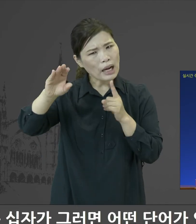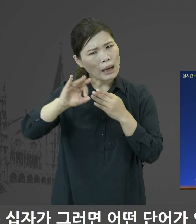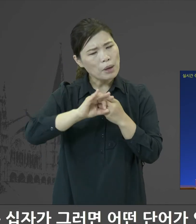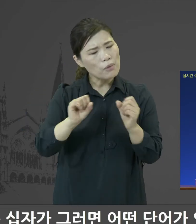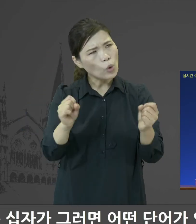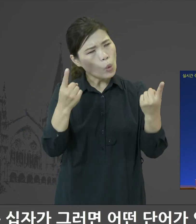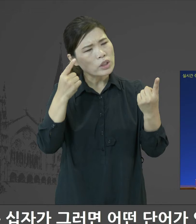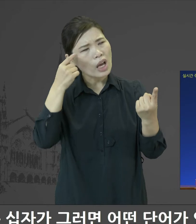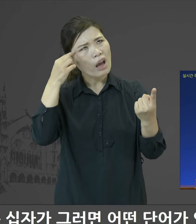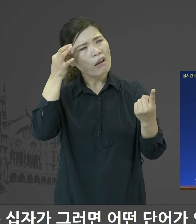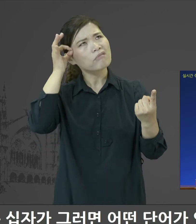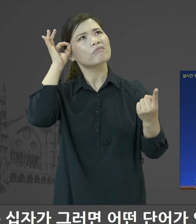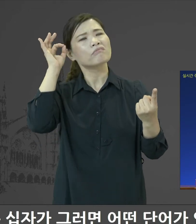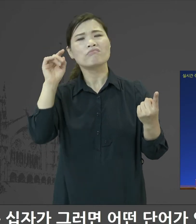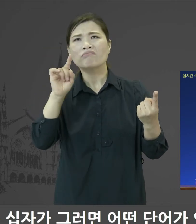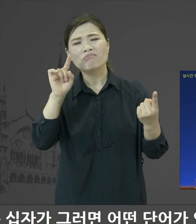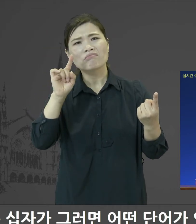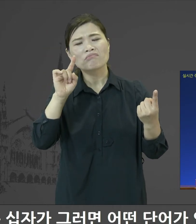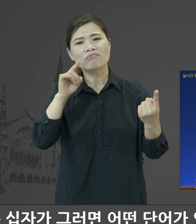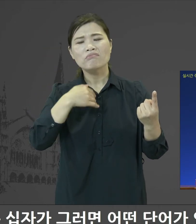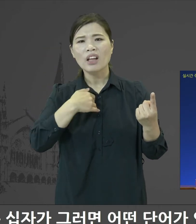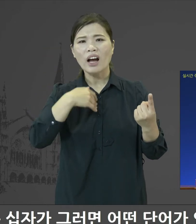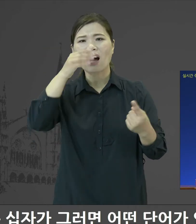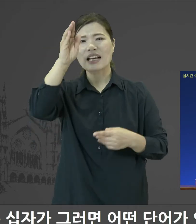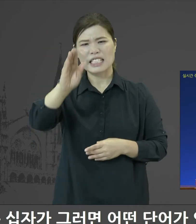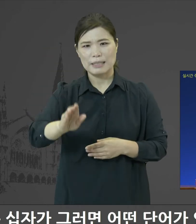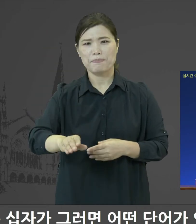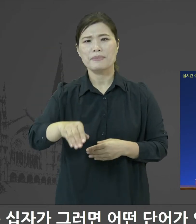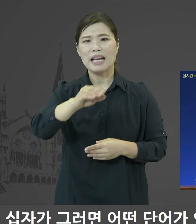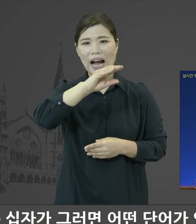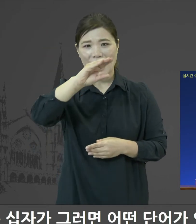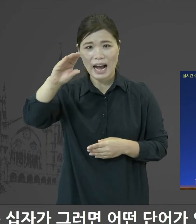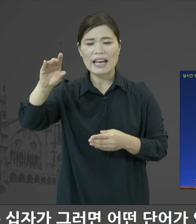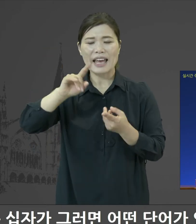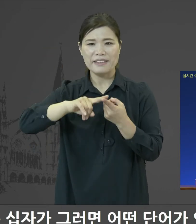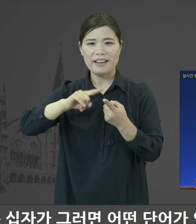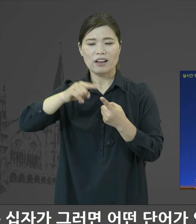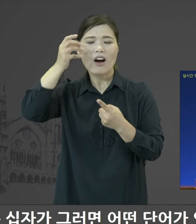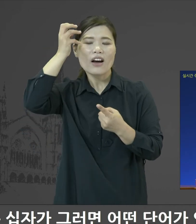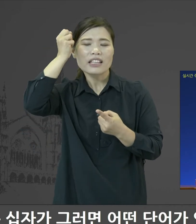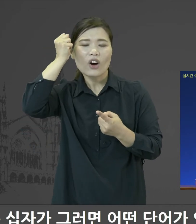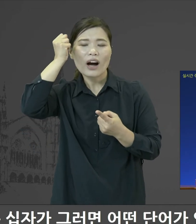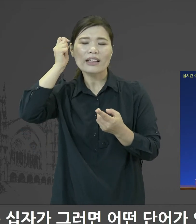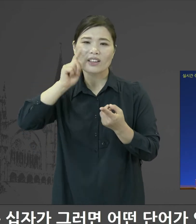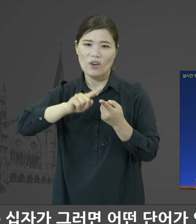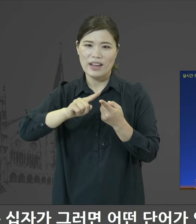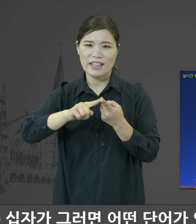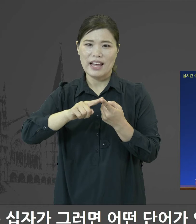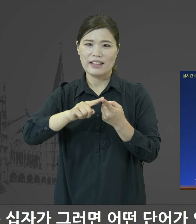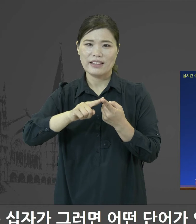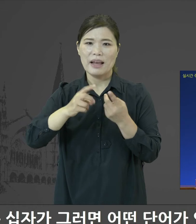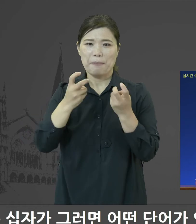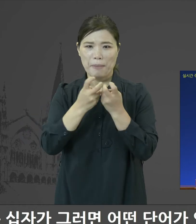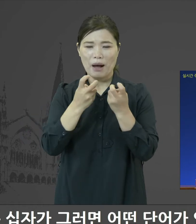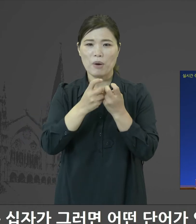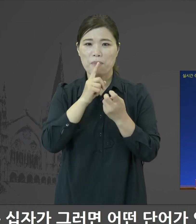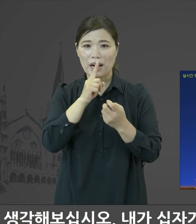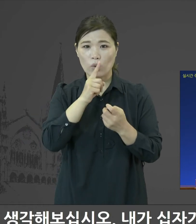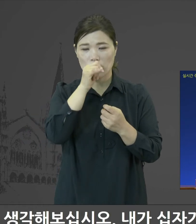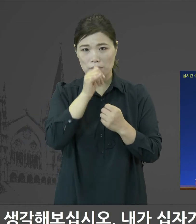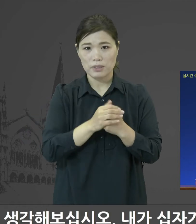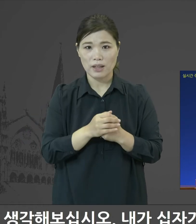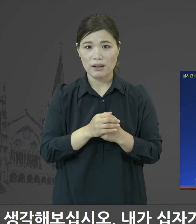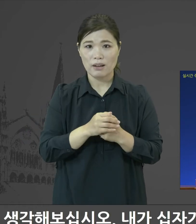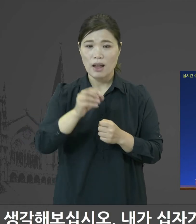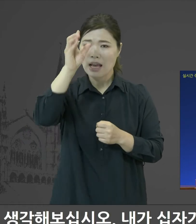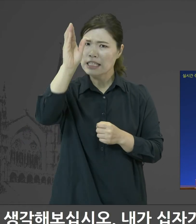단어, 이게 내가 십자가를 해석하고 있는 방식이 될 수 있기 때문입니다. 적잖은 분들이 십자가